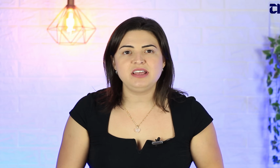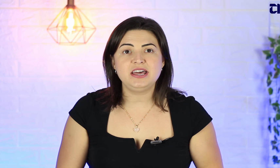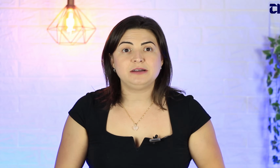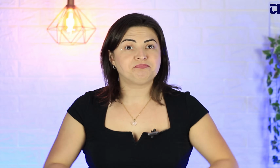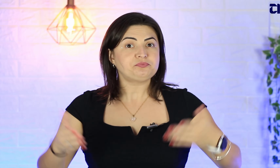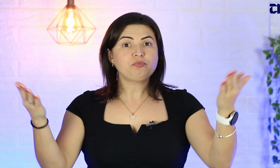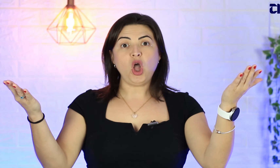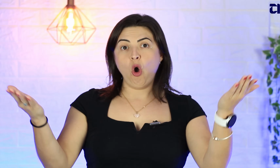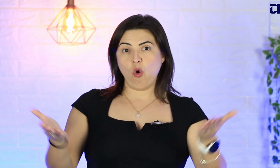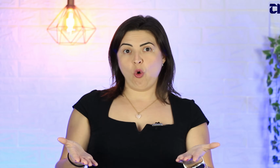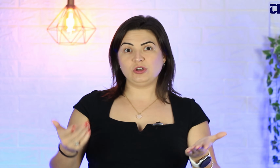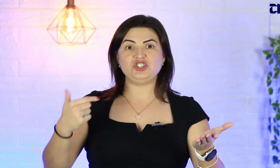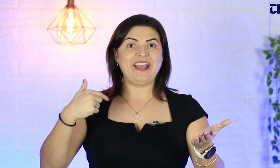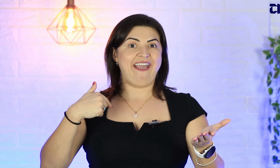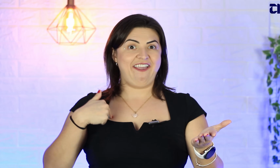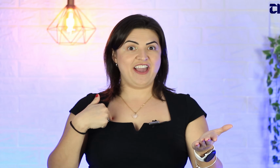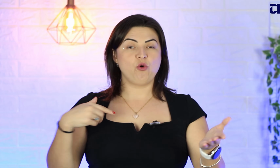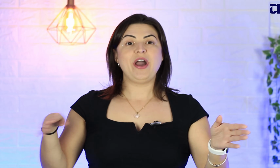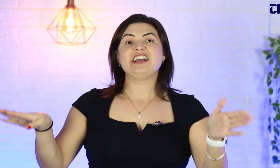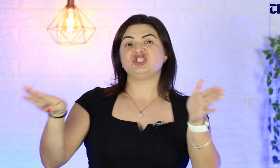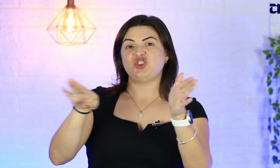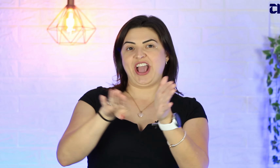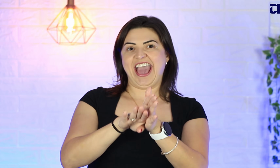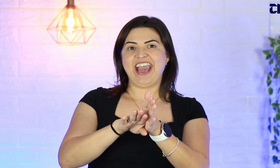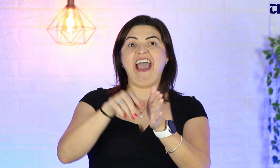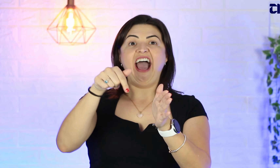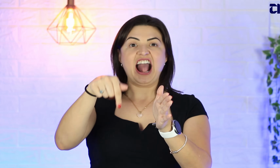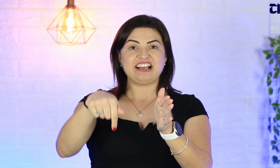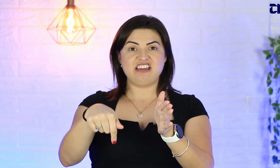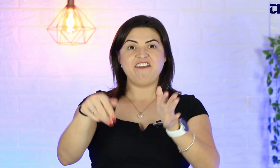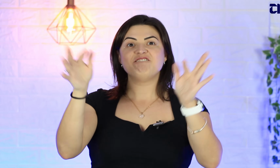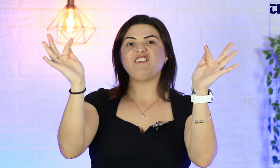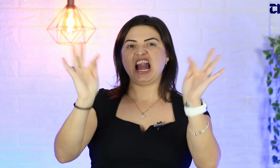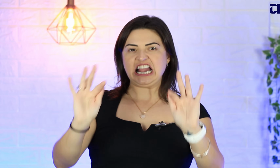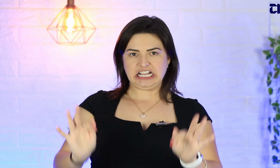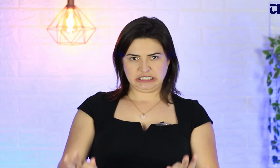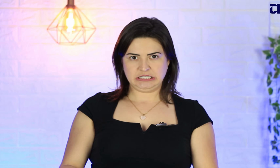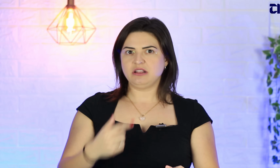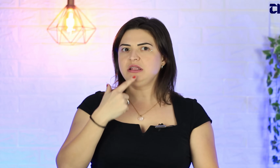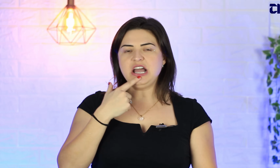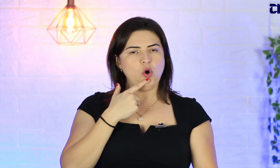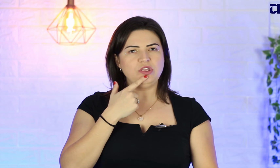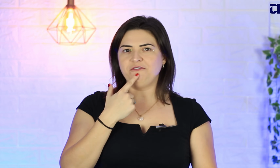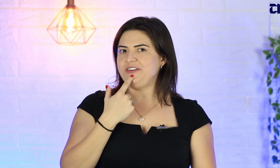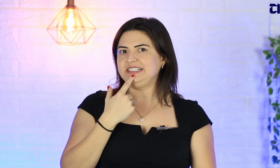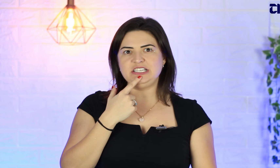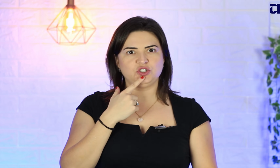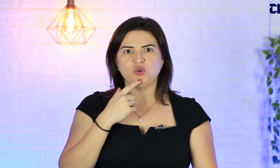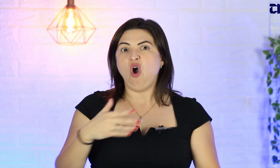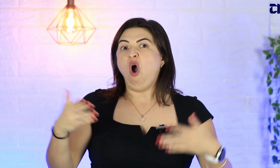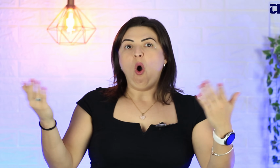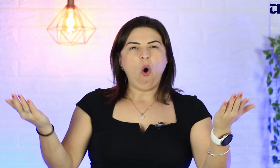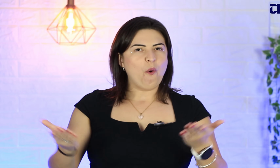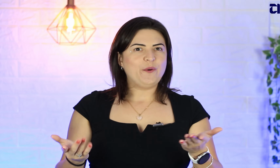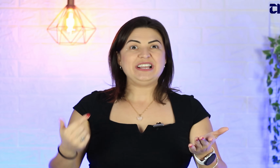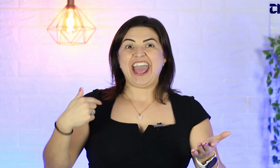inteira. Hoje, eu cheguei aqui. Não, não fiz isso. Oi,